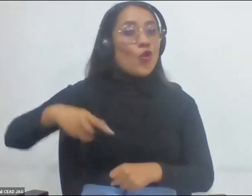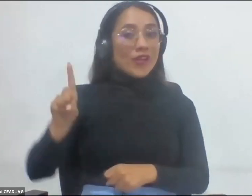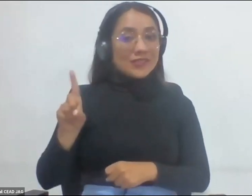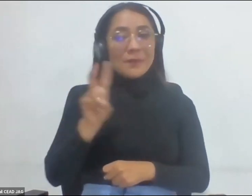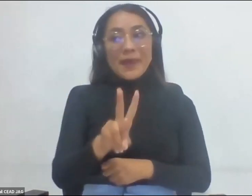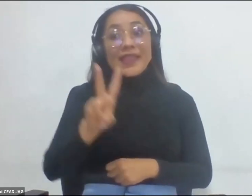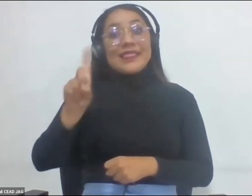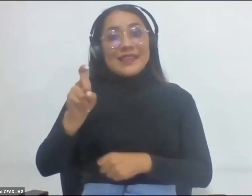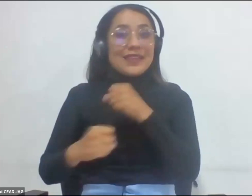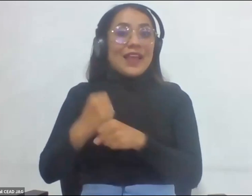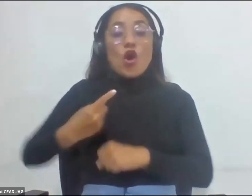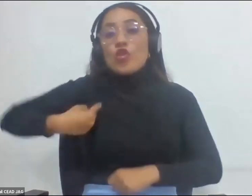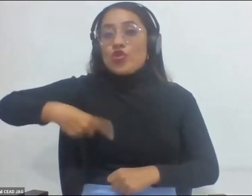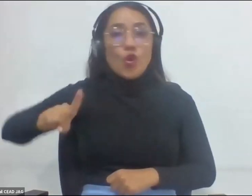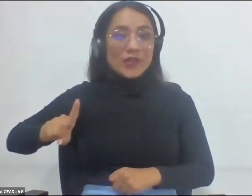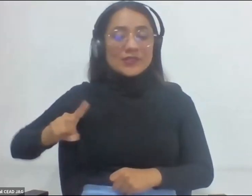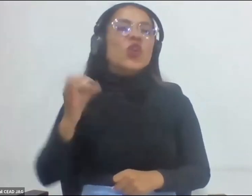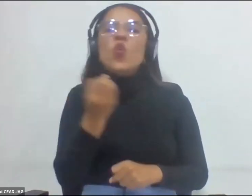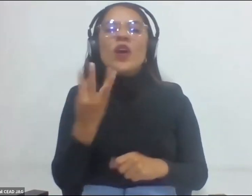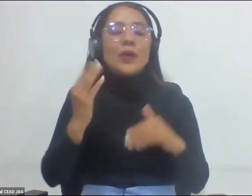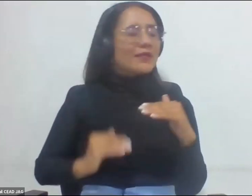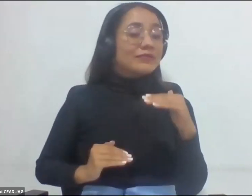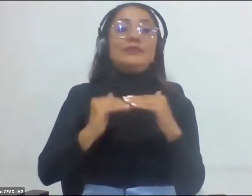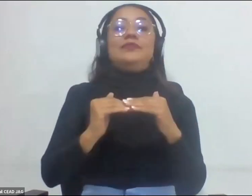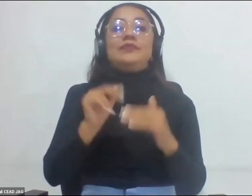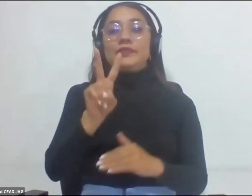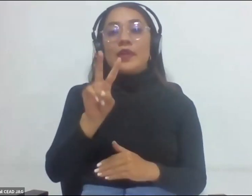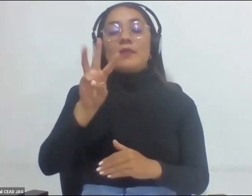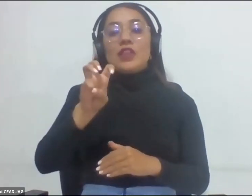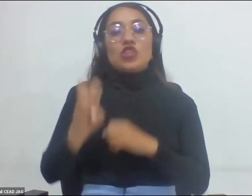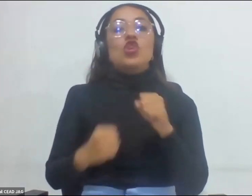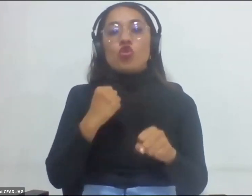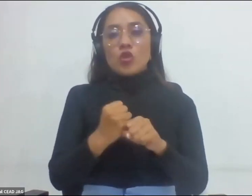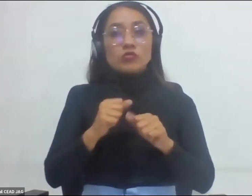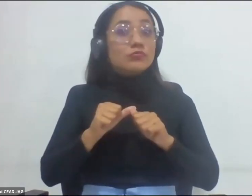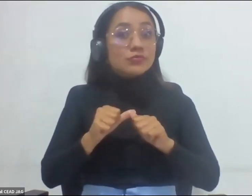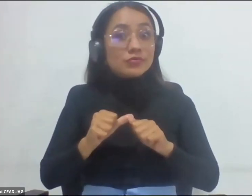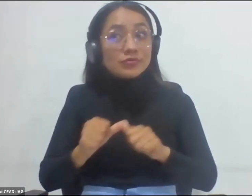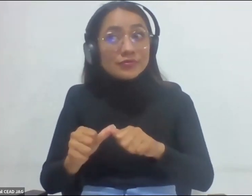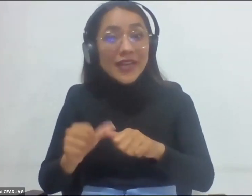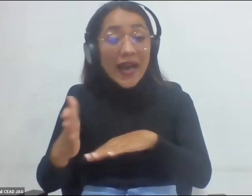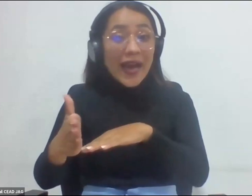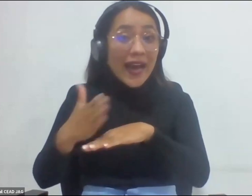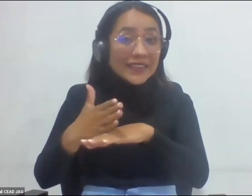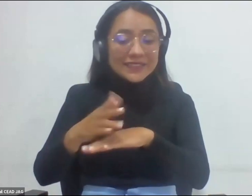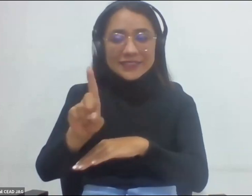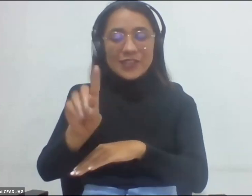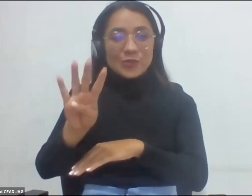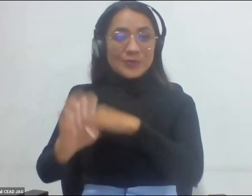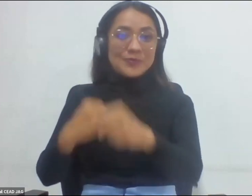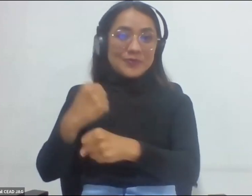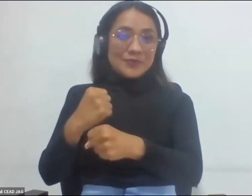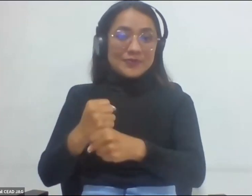años son hasta 28 años de edad con esta previa aclaración de que deben tener presente los